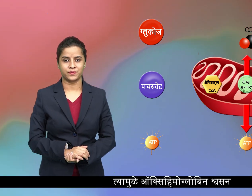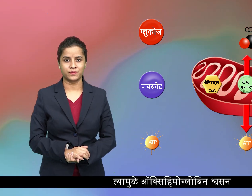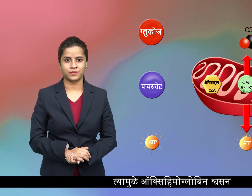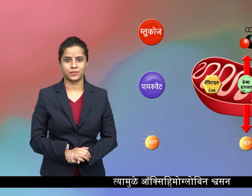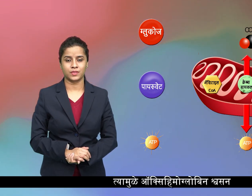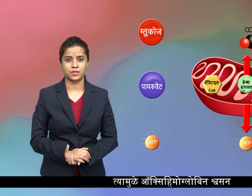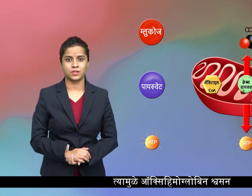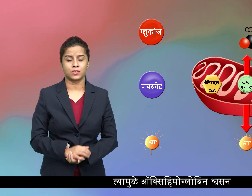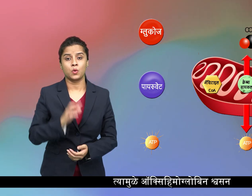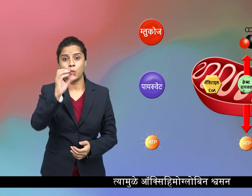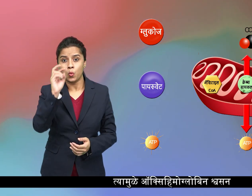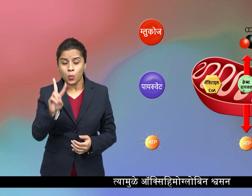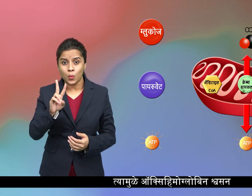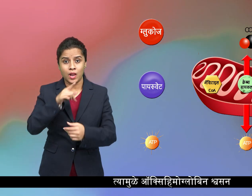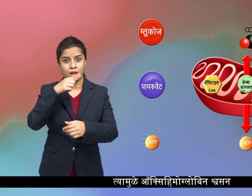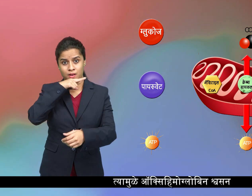त्यामुळे ऑक्सी हिमोग्लोबिन श्वसन